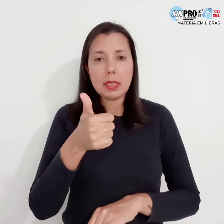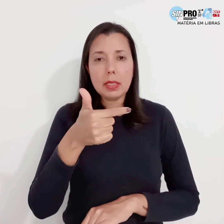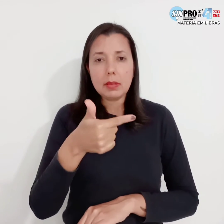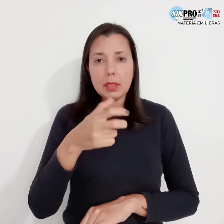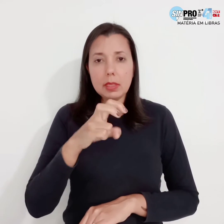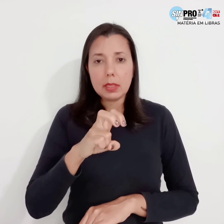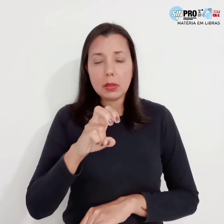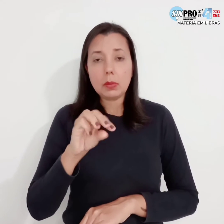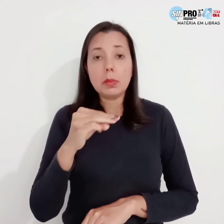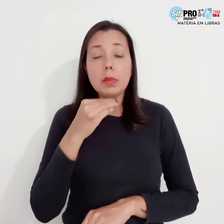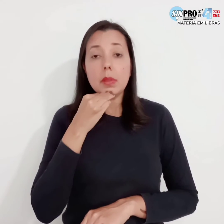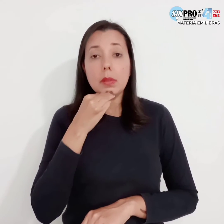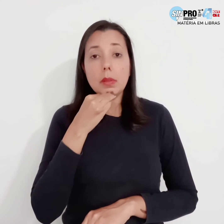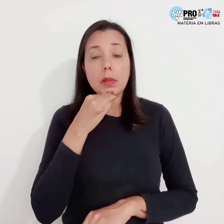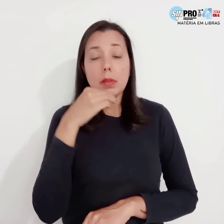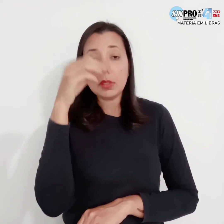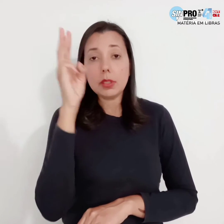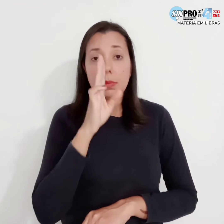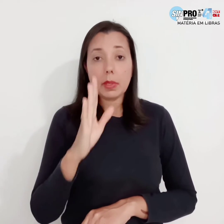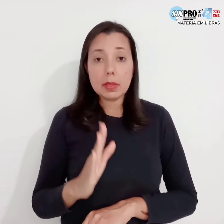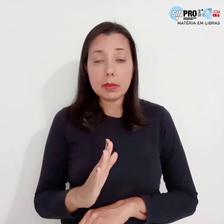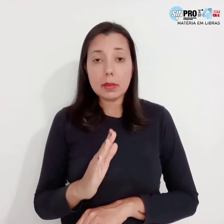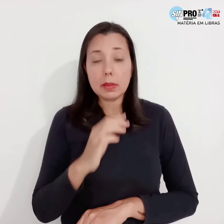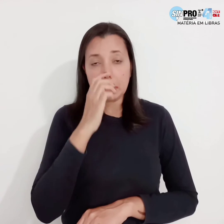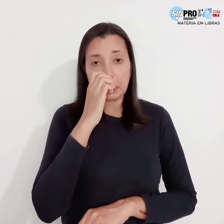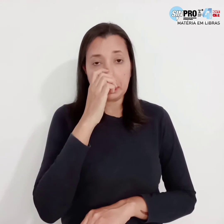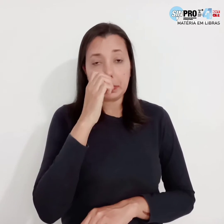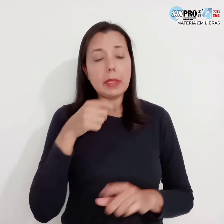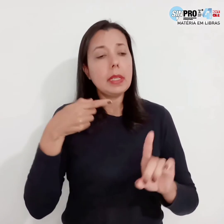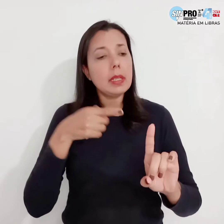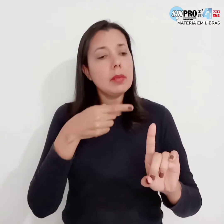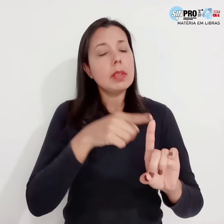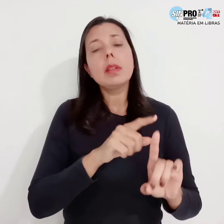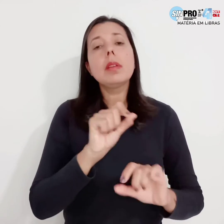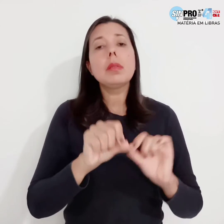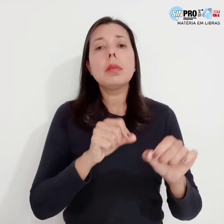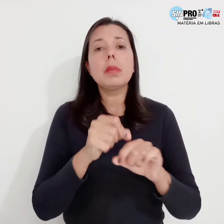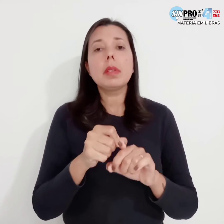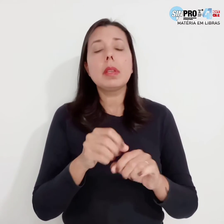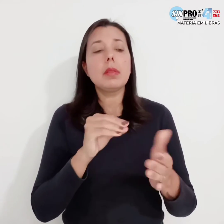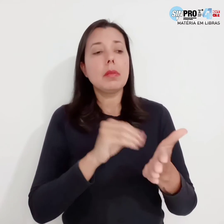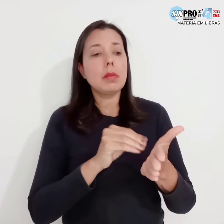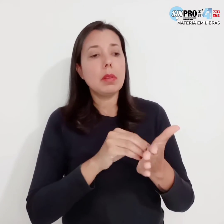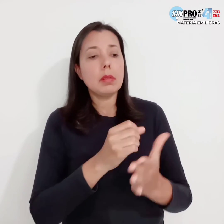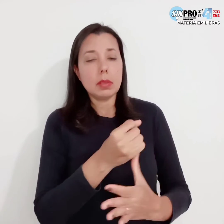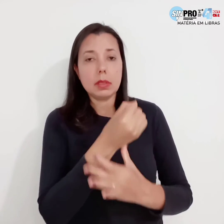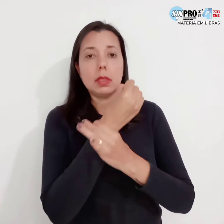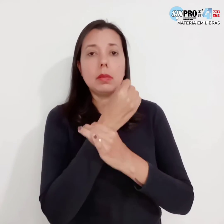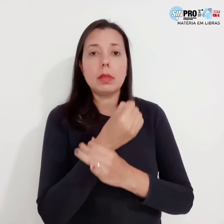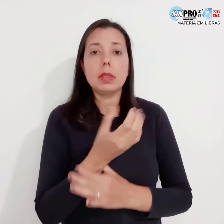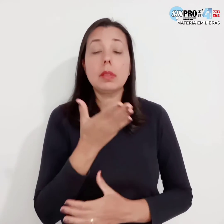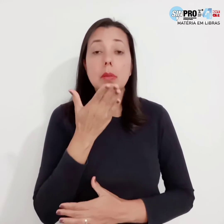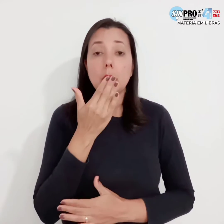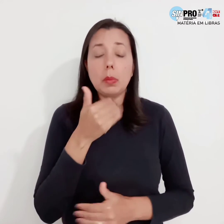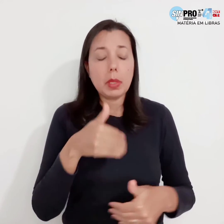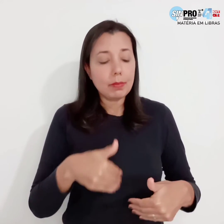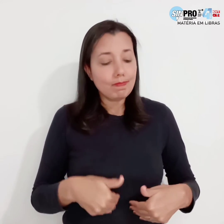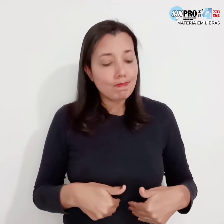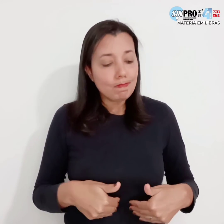125 milhões de brasileiros enfrentando a insegurança alimentar em